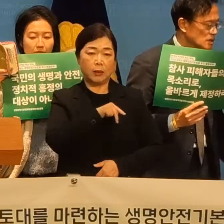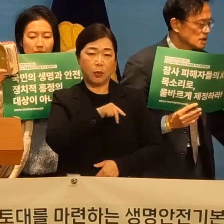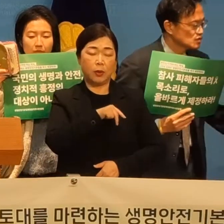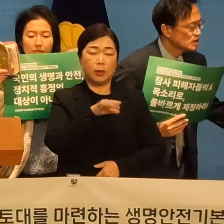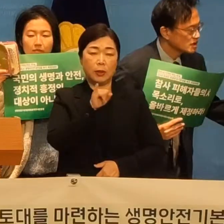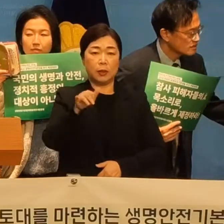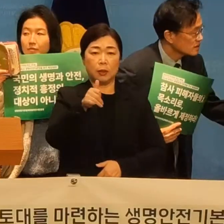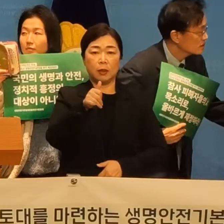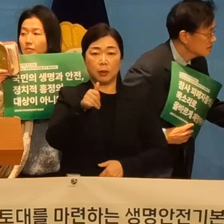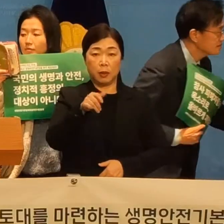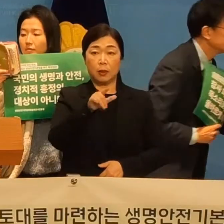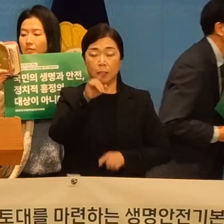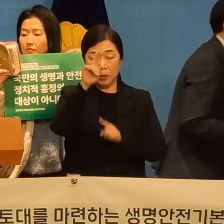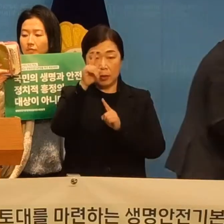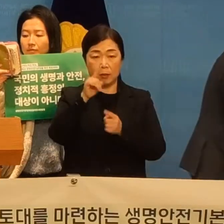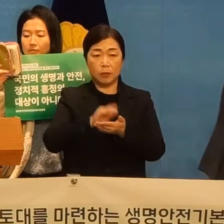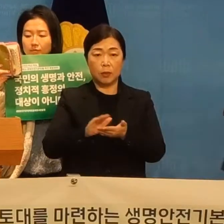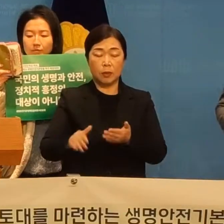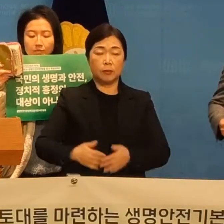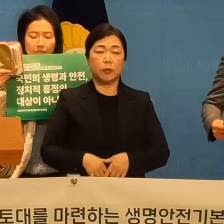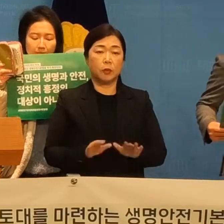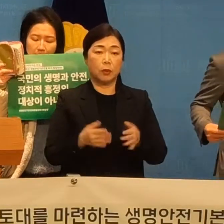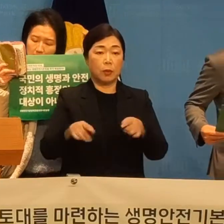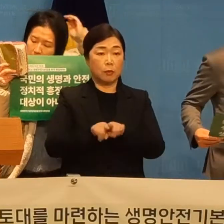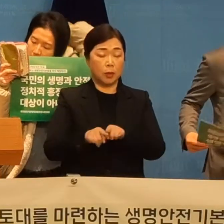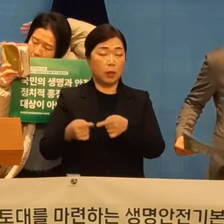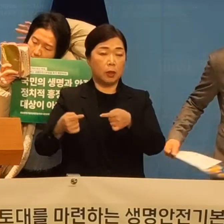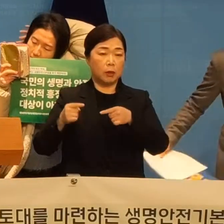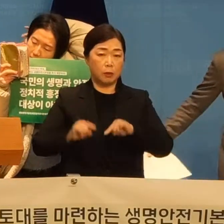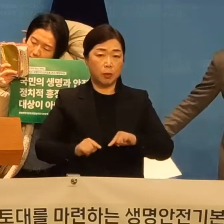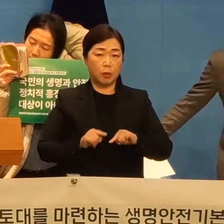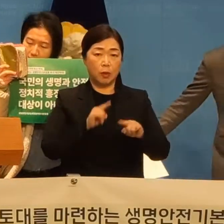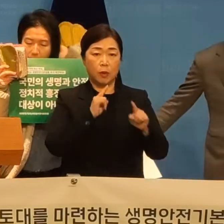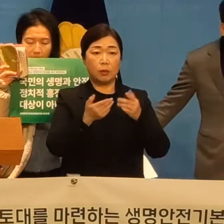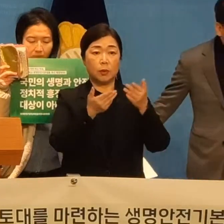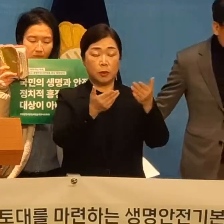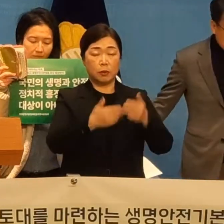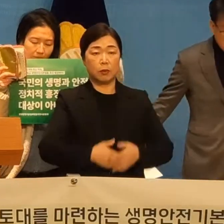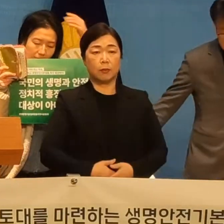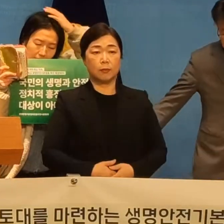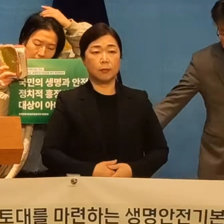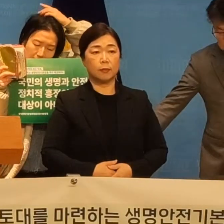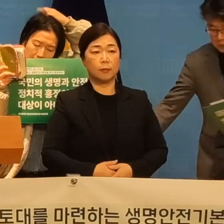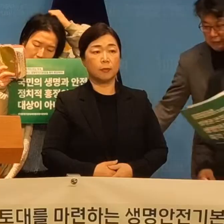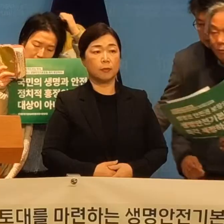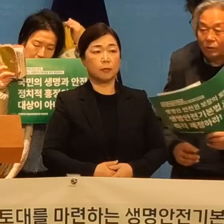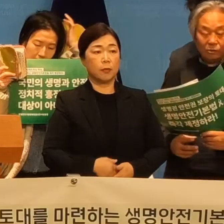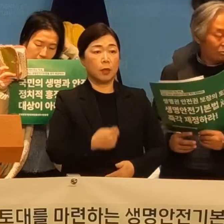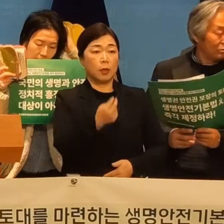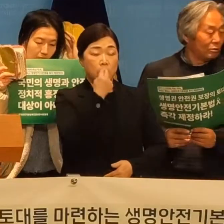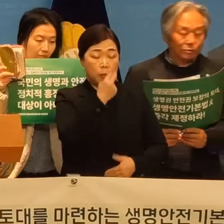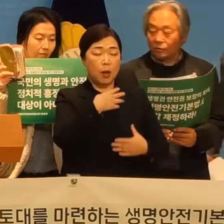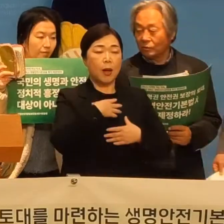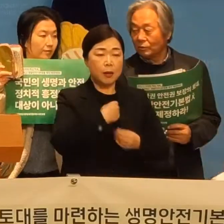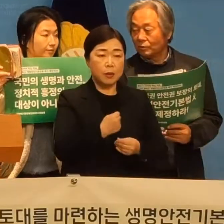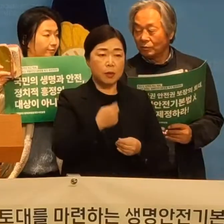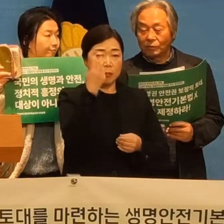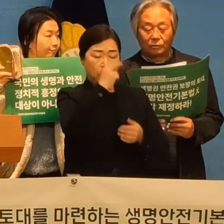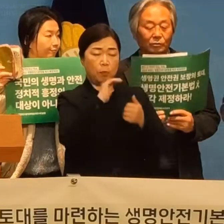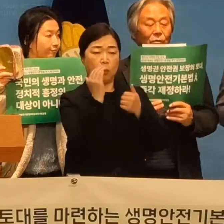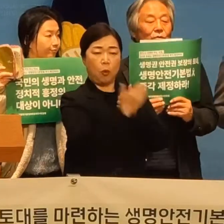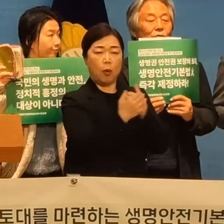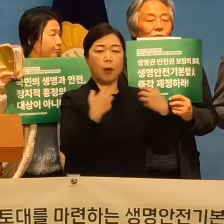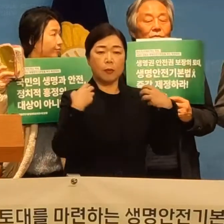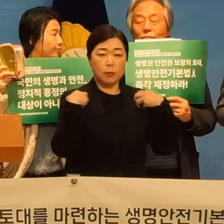염원을 받들어서 오늘 기자회견에 참석했다는 말씀 드리겠습니다. 국회는 생명과 안전보호 책무를